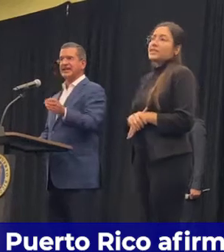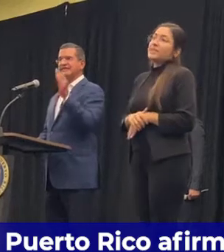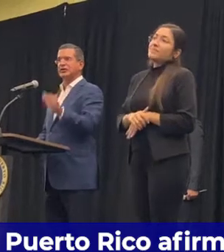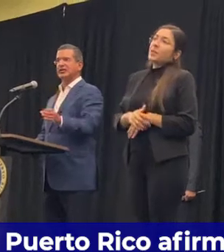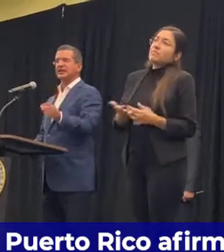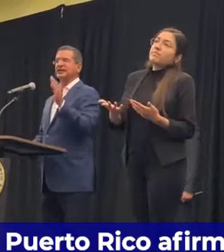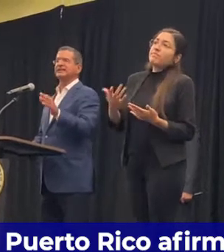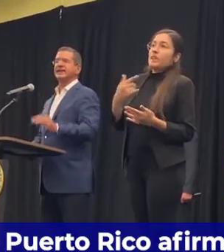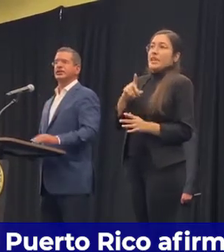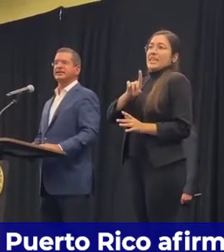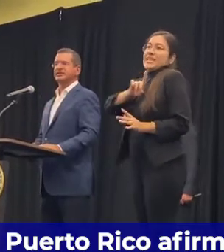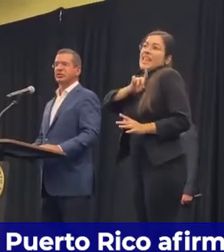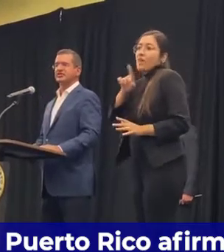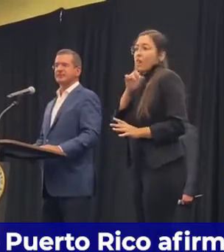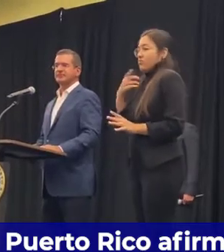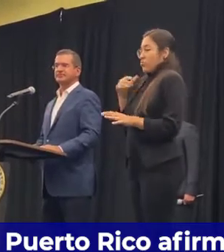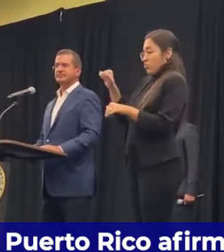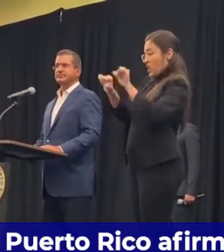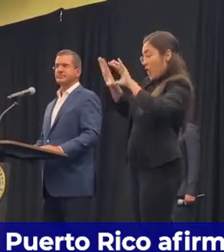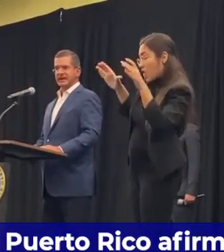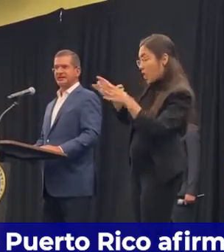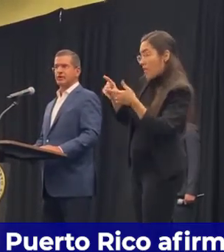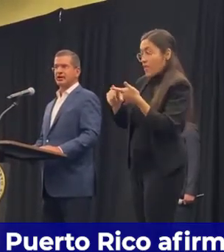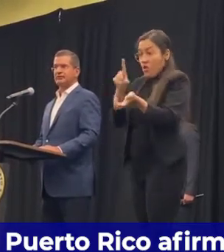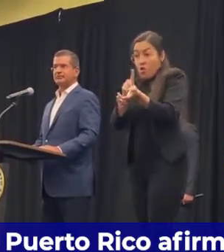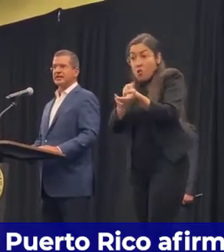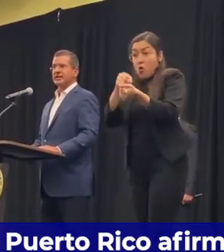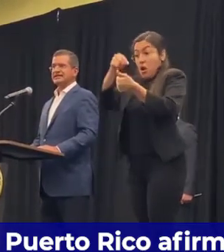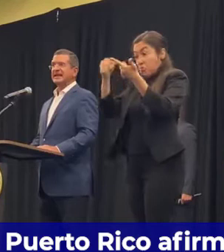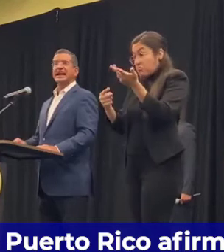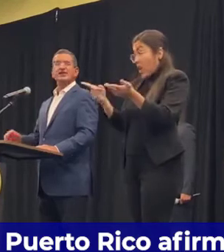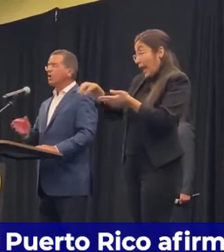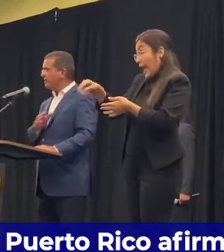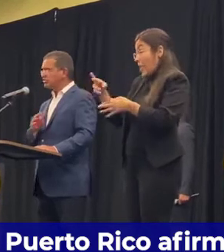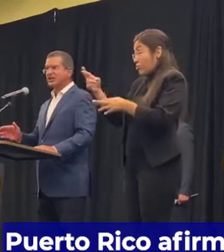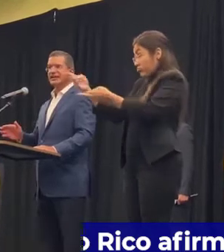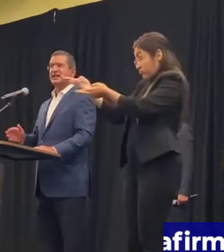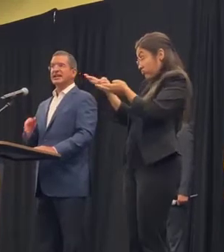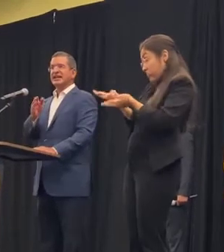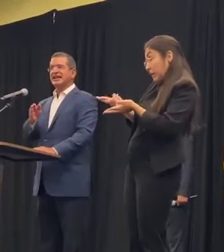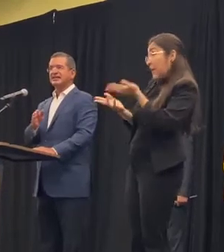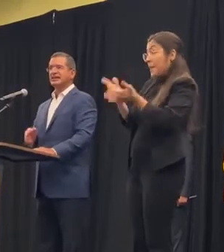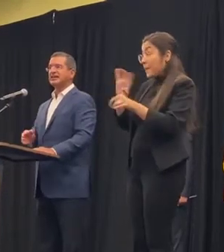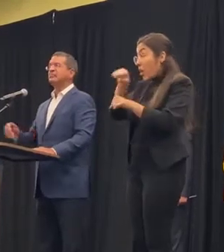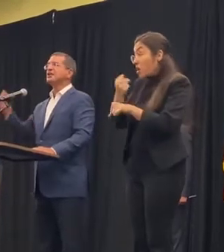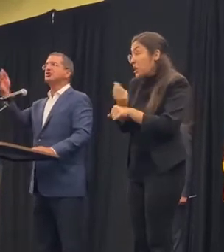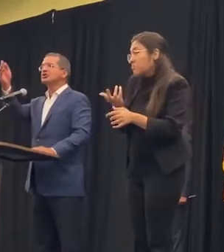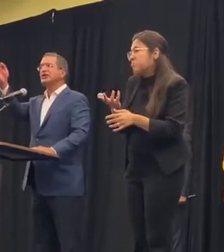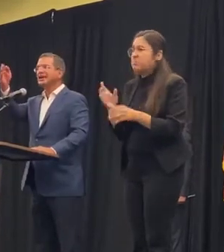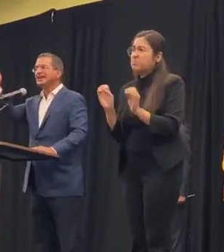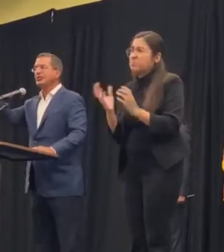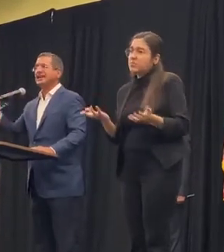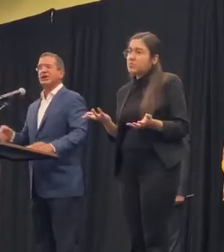ni médica ni salubrista que me esté recomendando eso a mí, para que estemos claros. Okay, sería, no procede esa medida porque